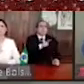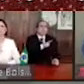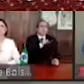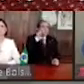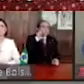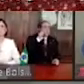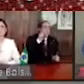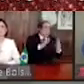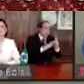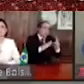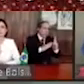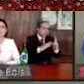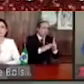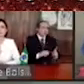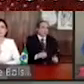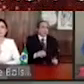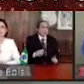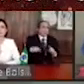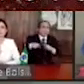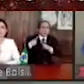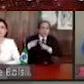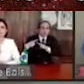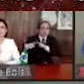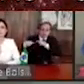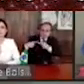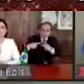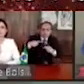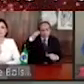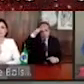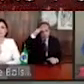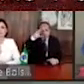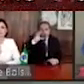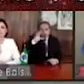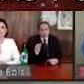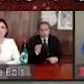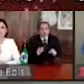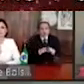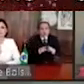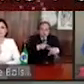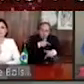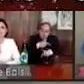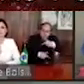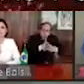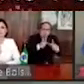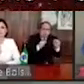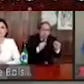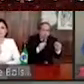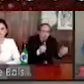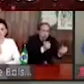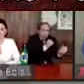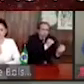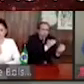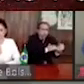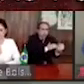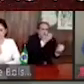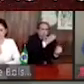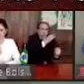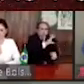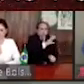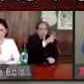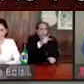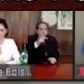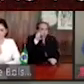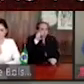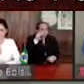es favorecer que las mujeres rurales asuman un rol protagónico en el diseño e implementación de los planes de reactivación para